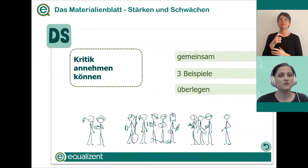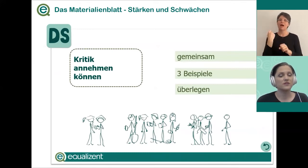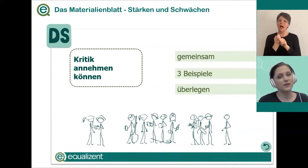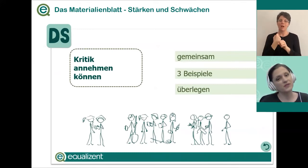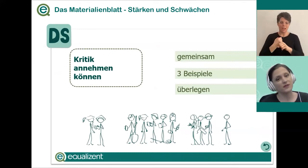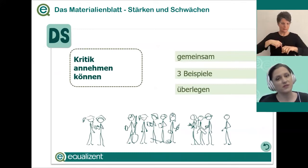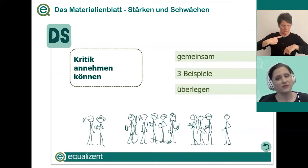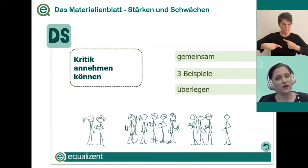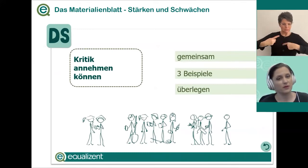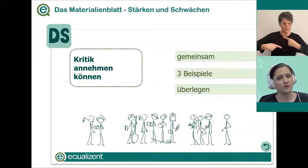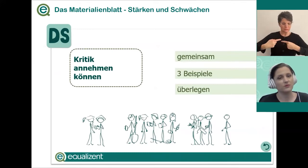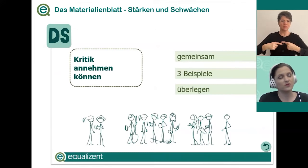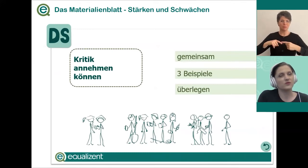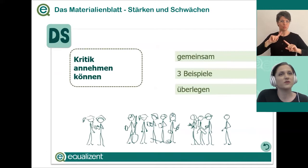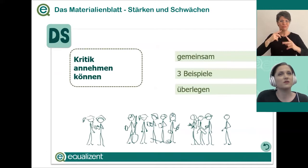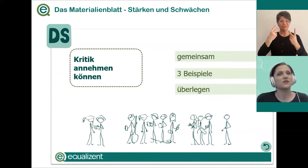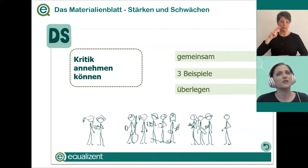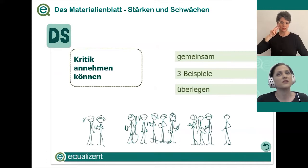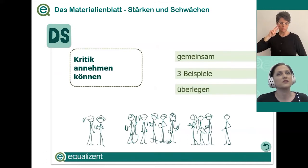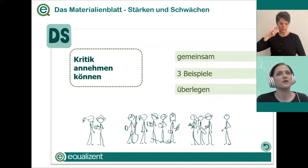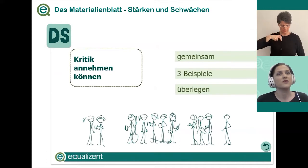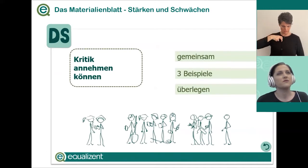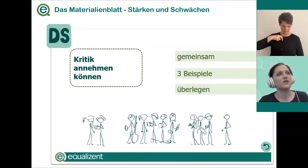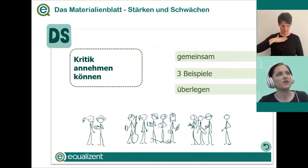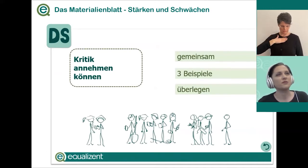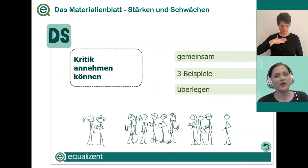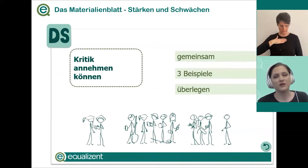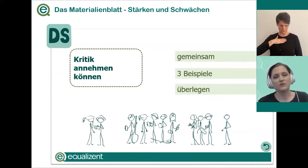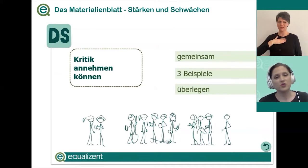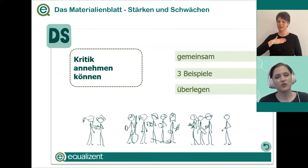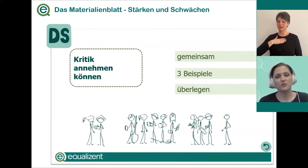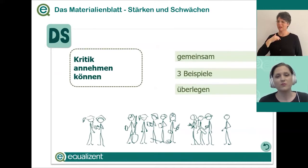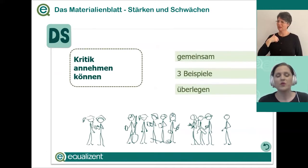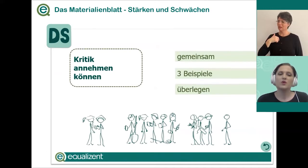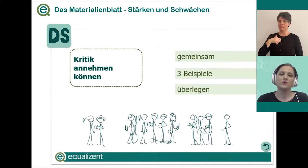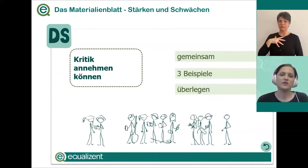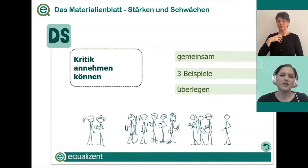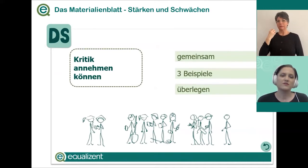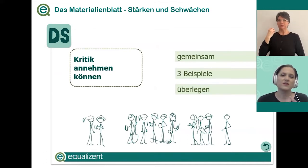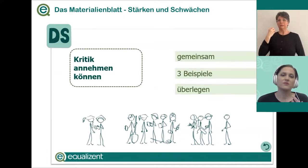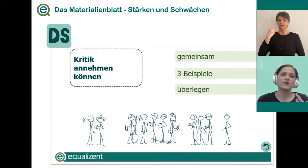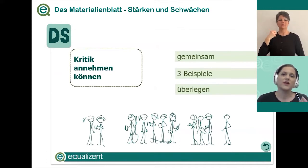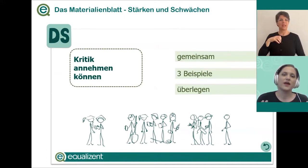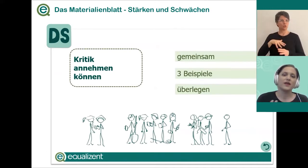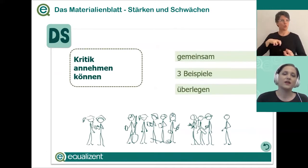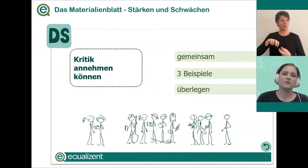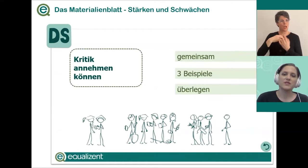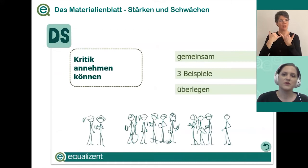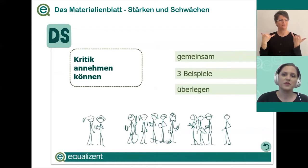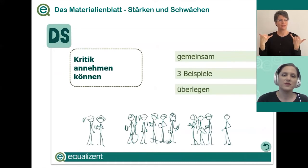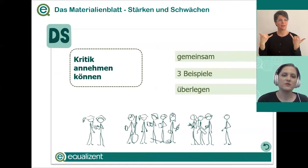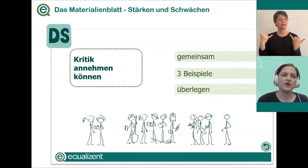ganz selbstreflexiv arbeiten. Man muss sich damit auseinandersetzen, wie gehe ich mit meinen Emotionen um. Und das wäre nochmal eine